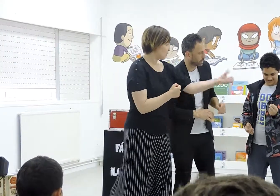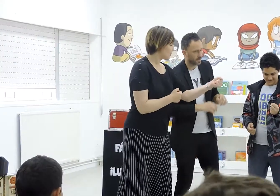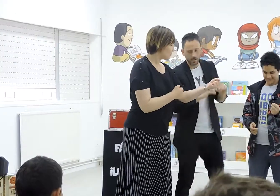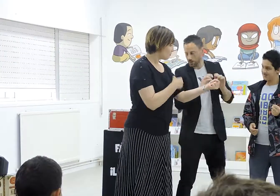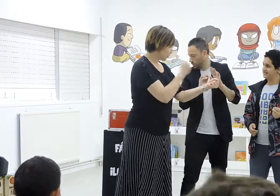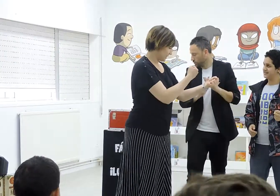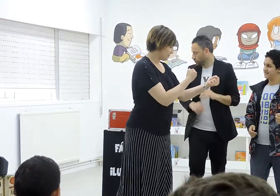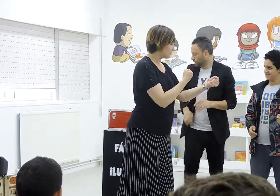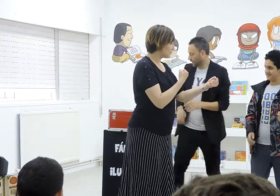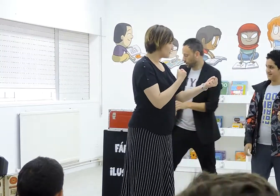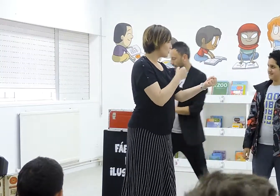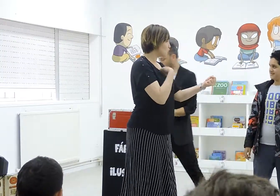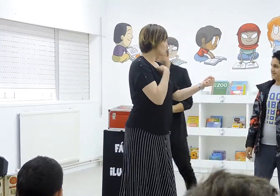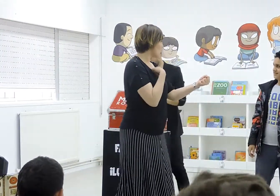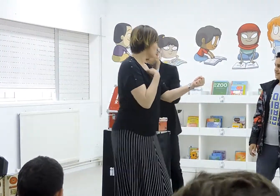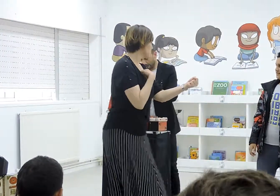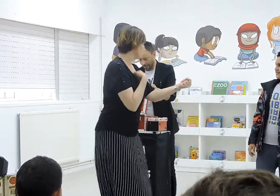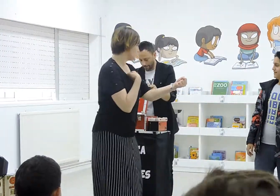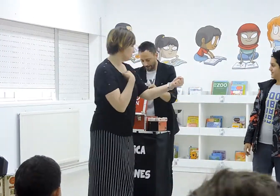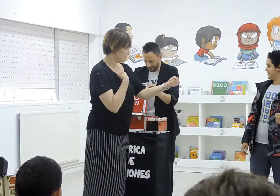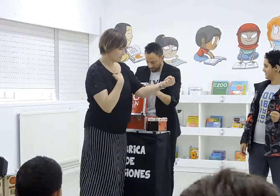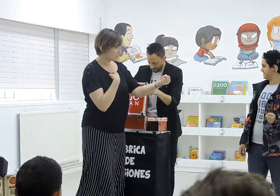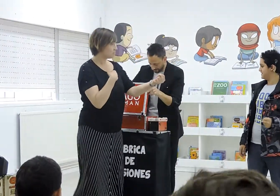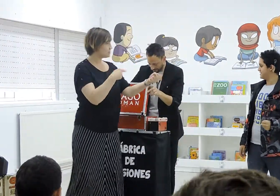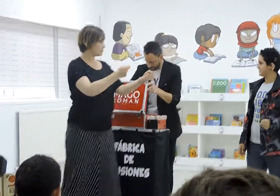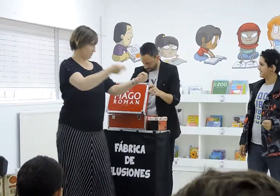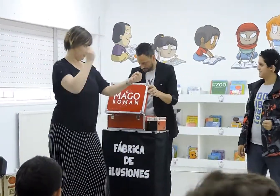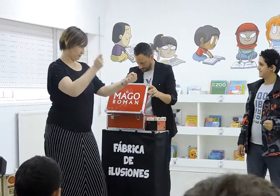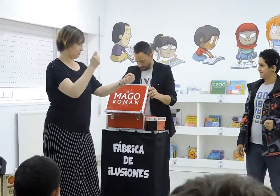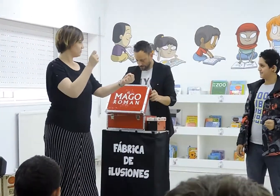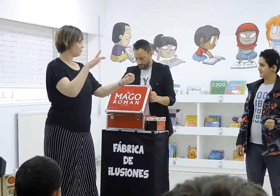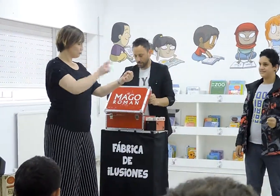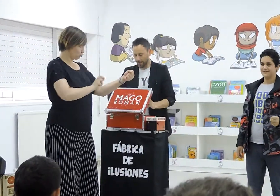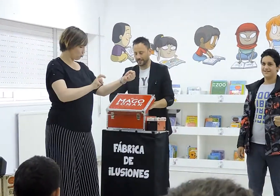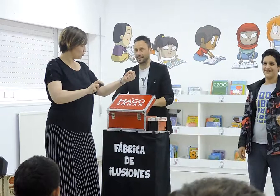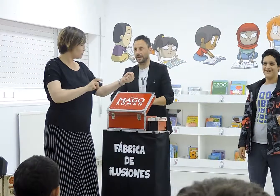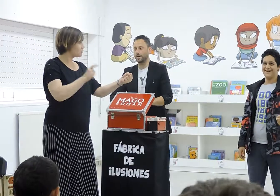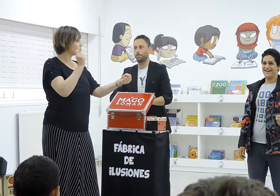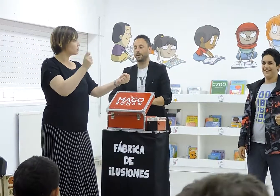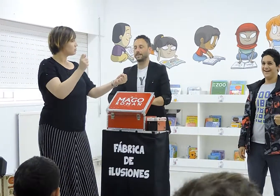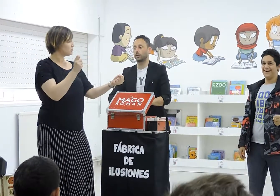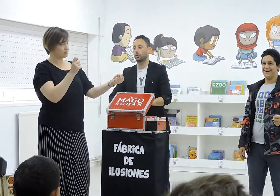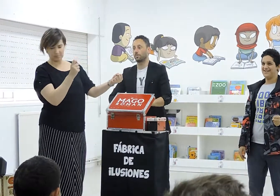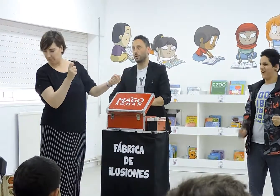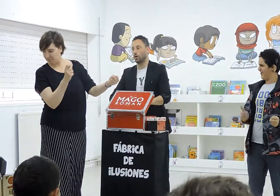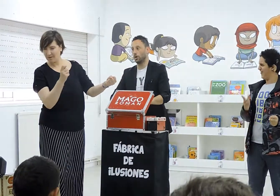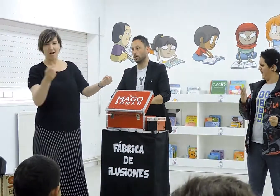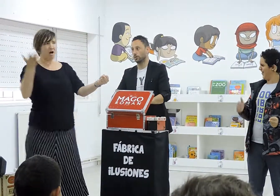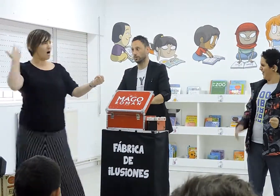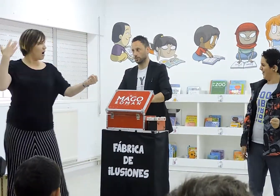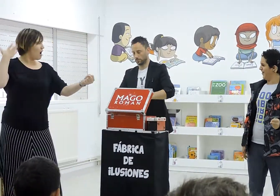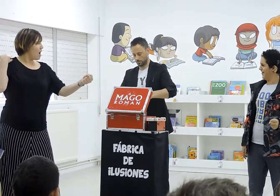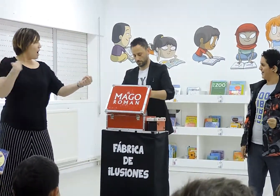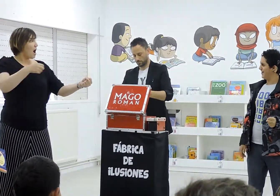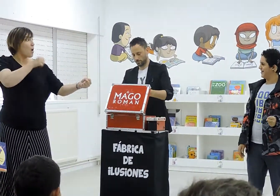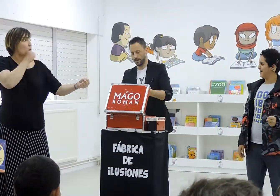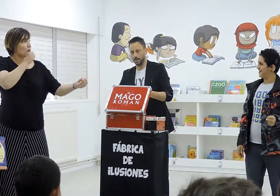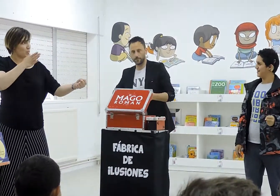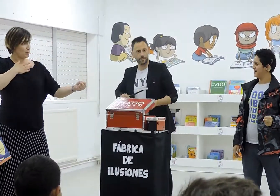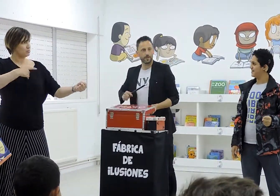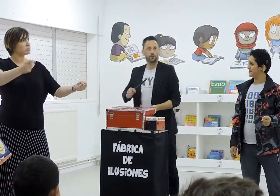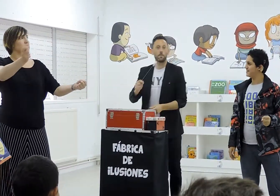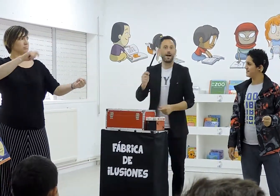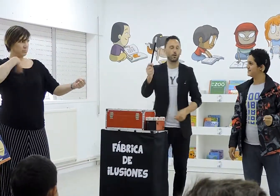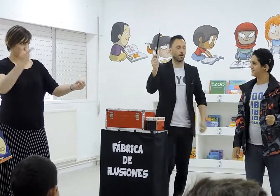pañuelo. Yo voy a coger por aquí la varita mágica, es una varita que perteneció a mi abuelo,